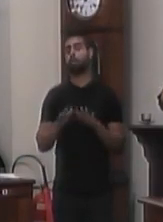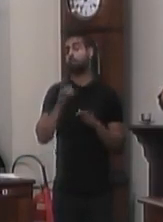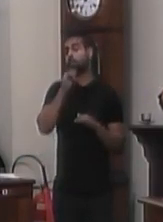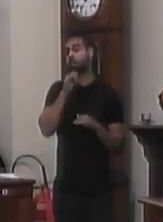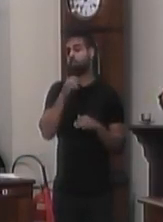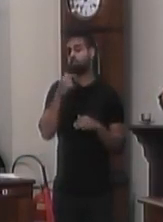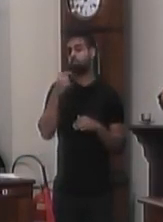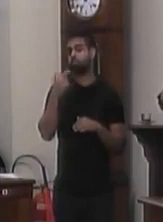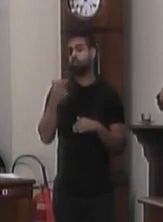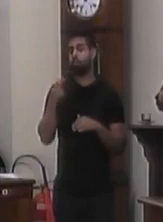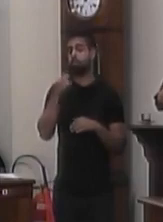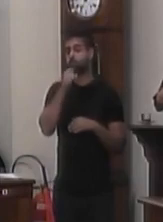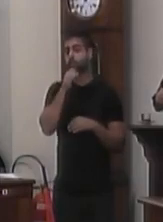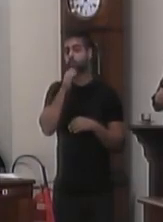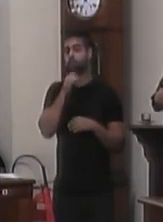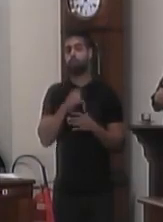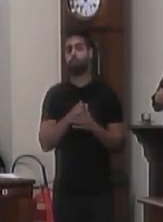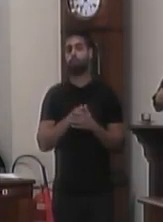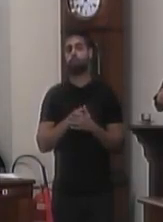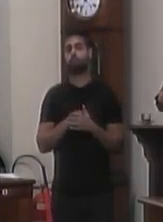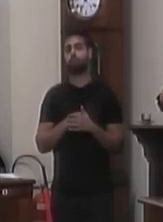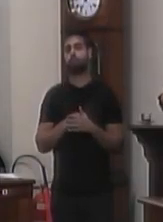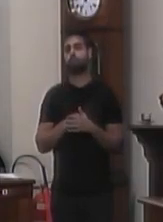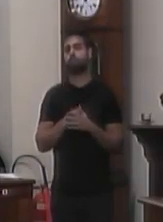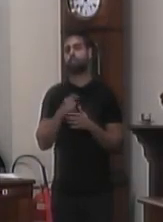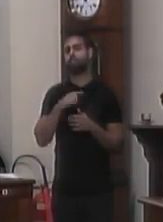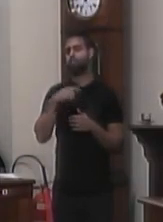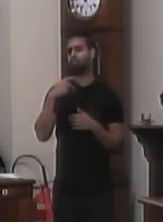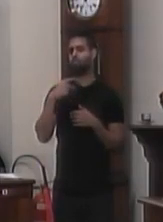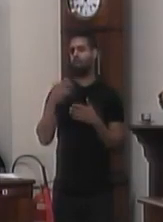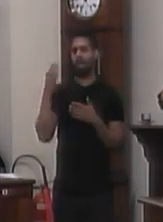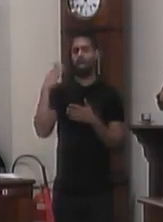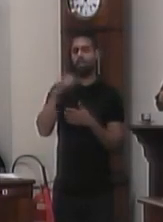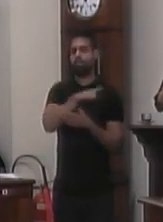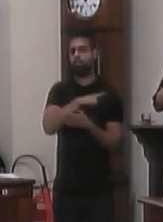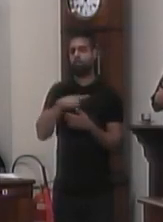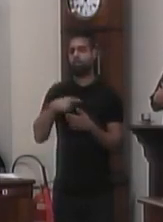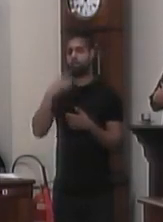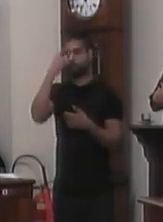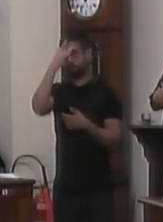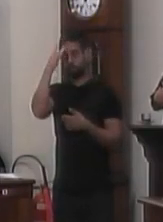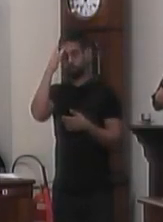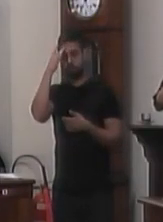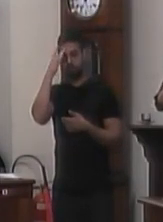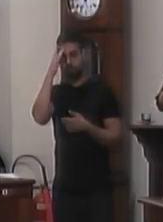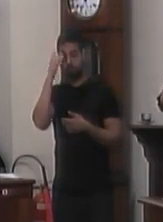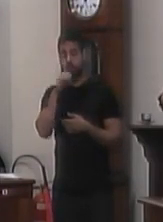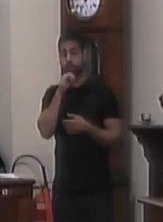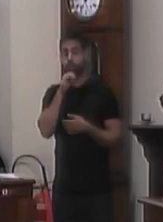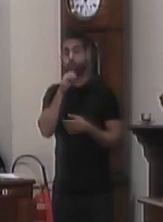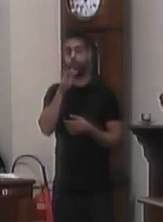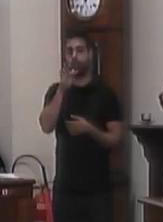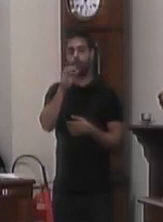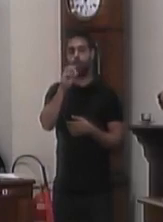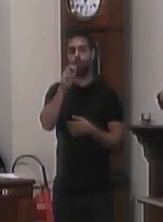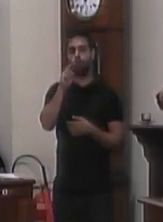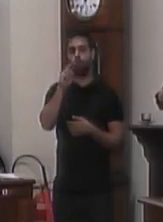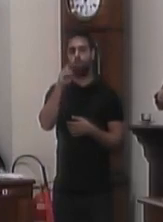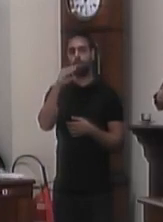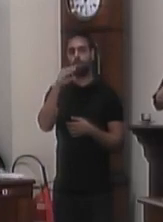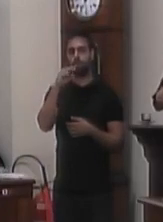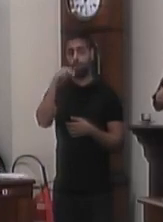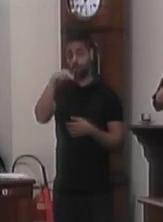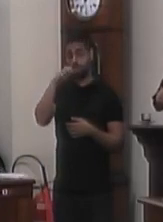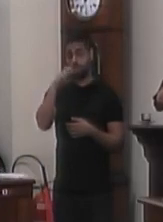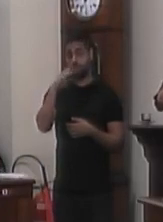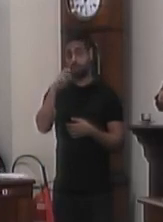essa cobrança que a gente via aí em outros governos, de muitos fornecedores batendo a porta,